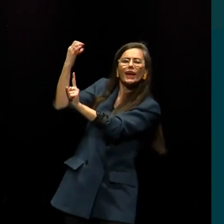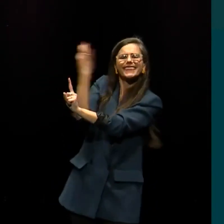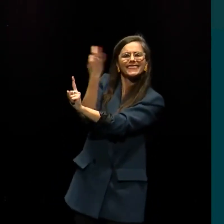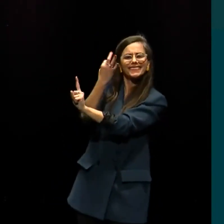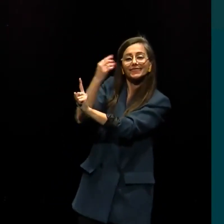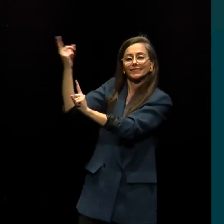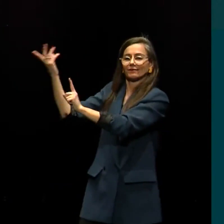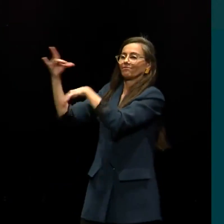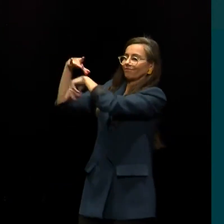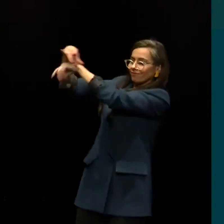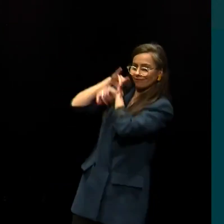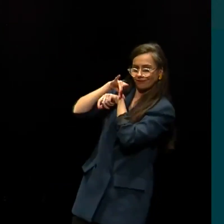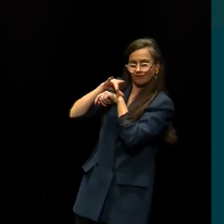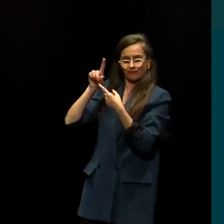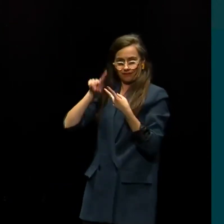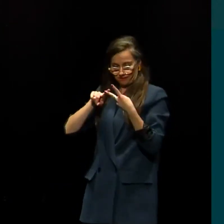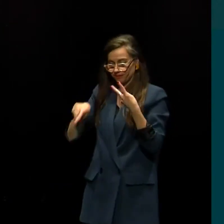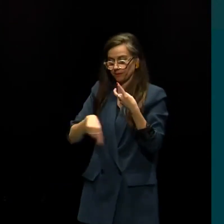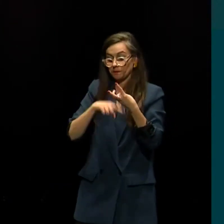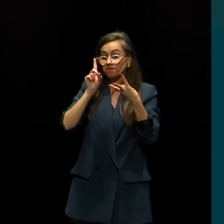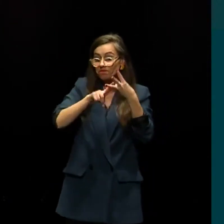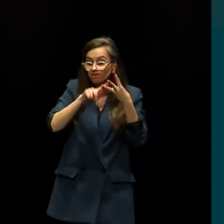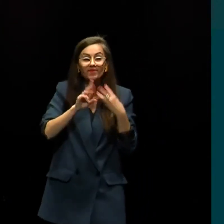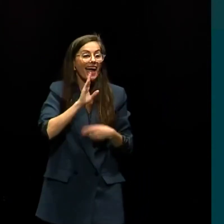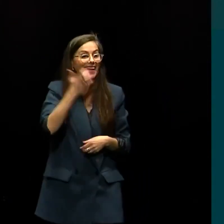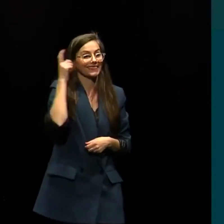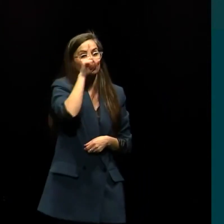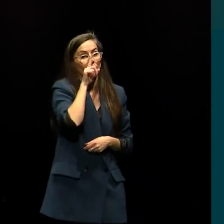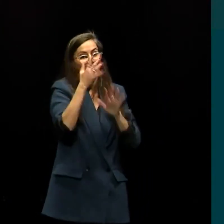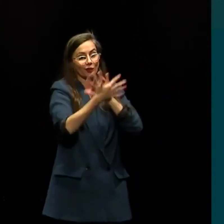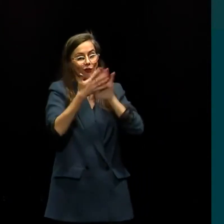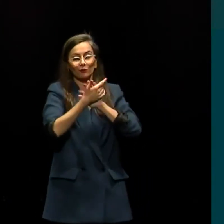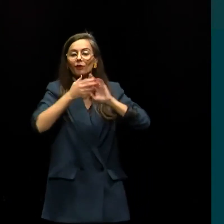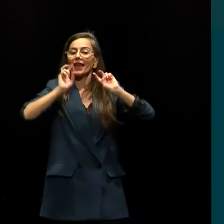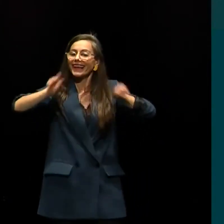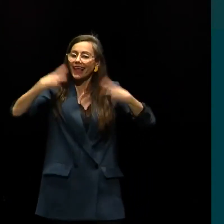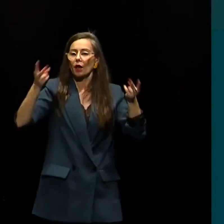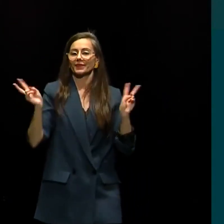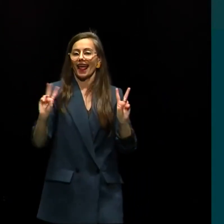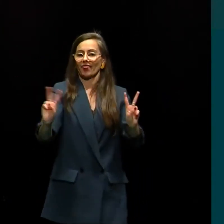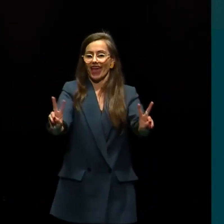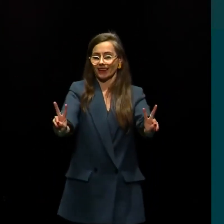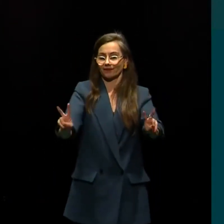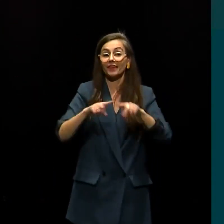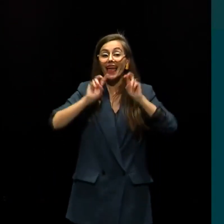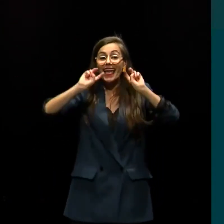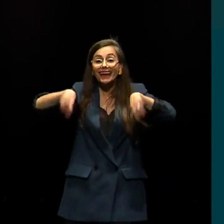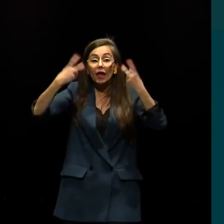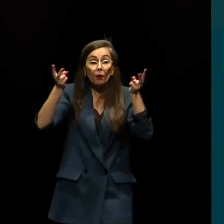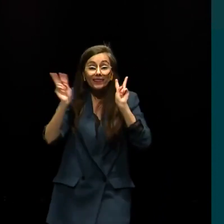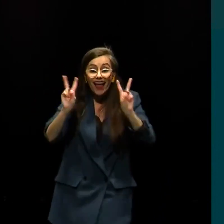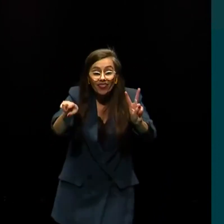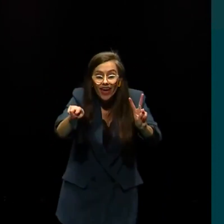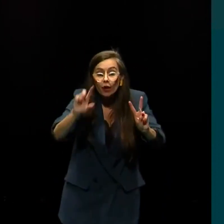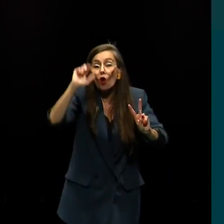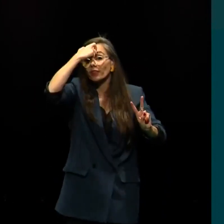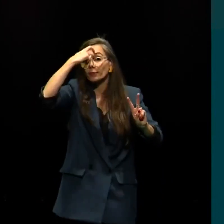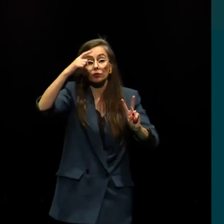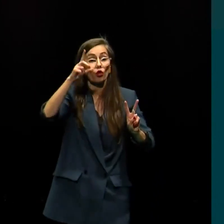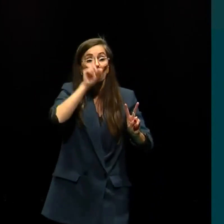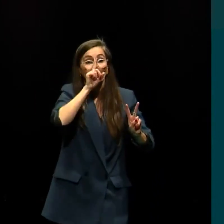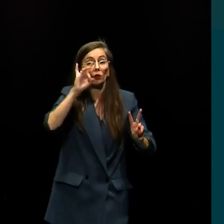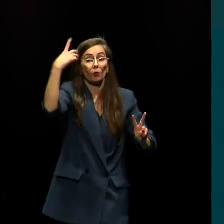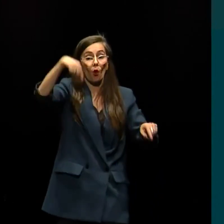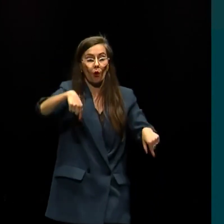verdad que actualmente el papel de cada una de ellas ha cambiado y en esto también teníamos que recibir una guía. Para llegar